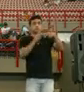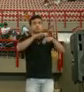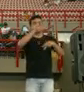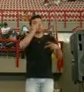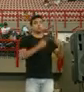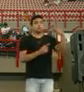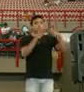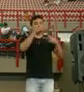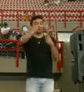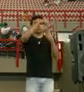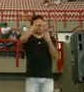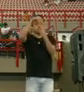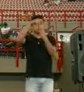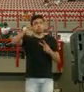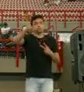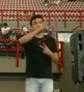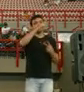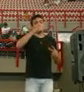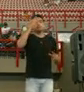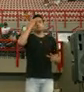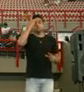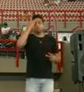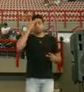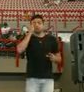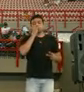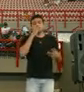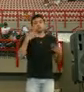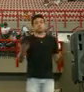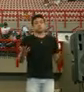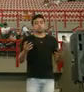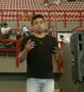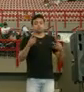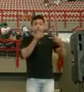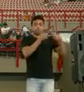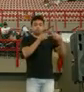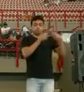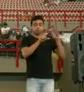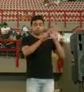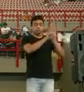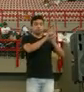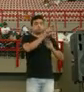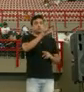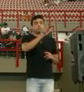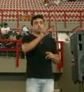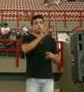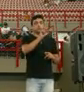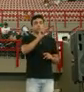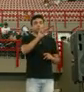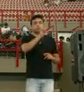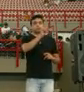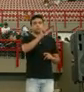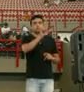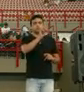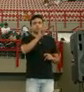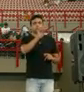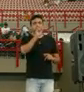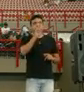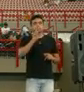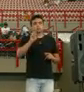2 únicas que você precisa saber. Quais são elas? As leis de Lavoisier e as leis